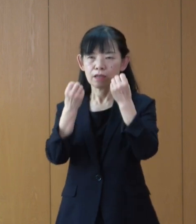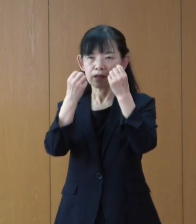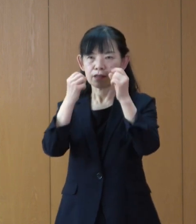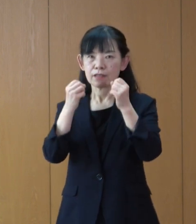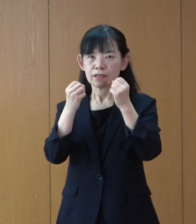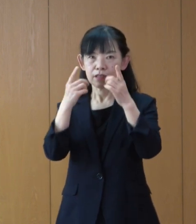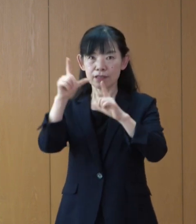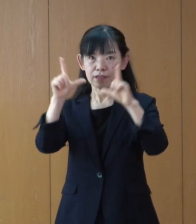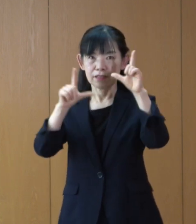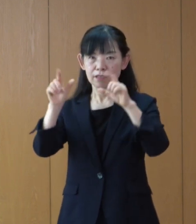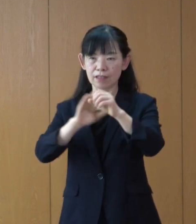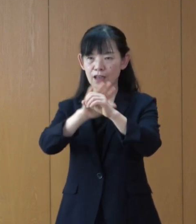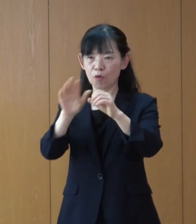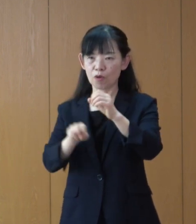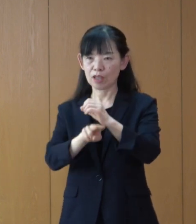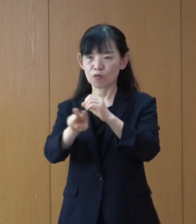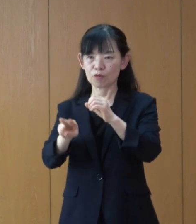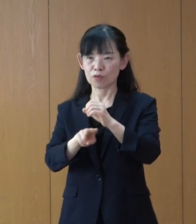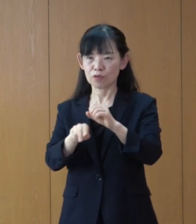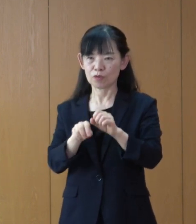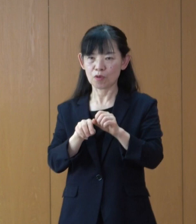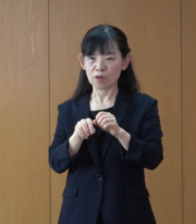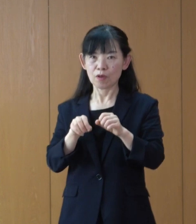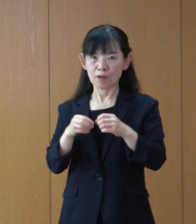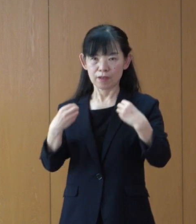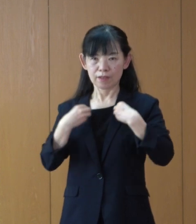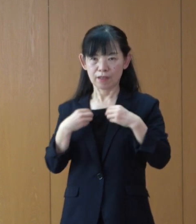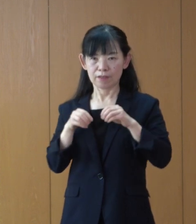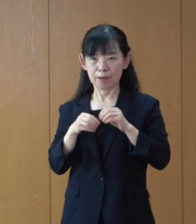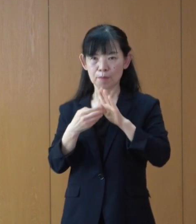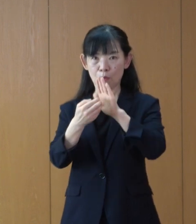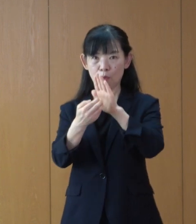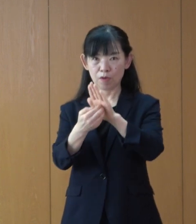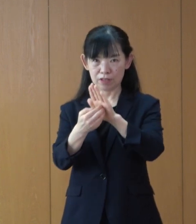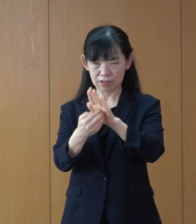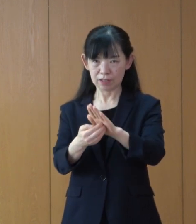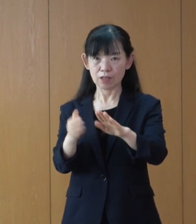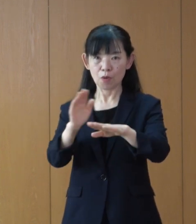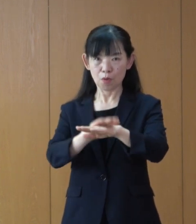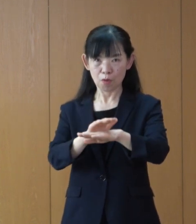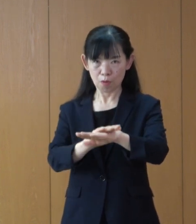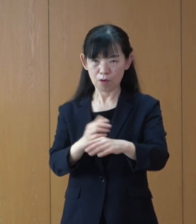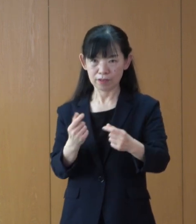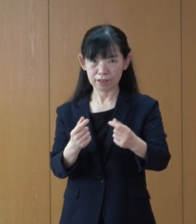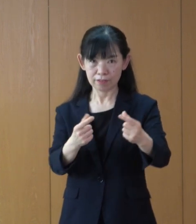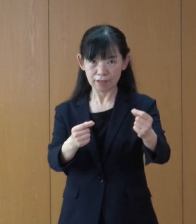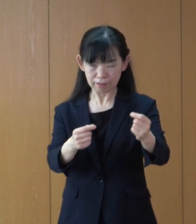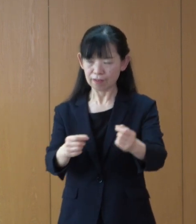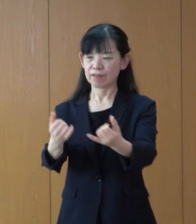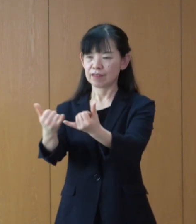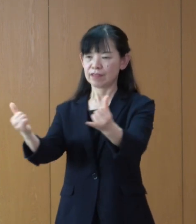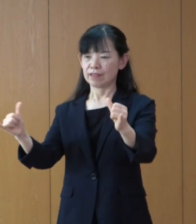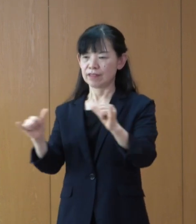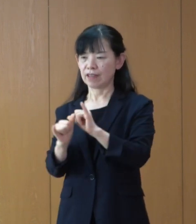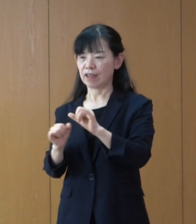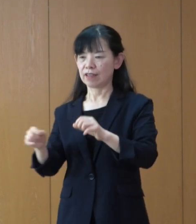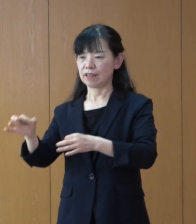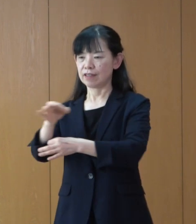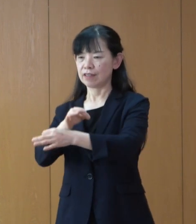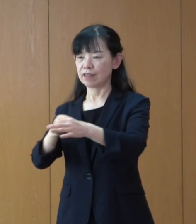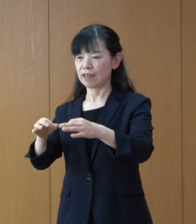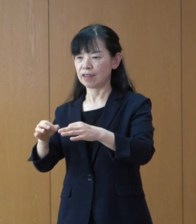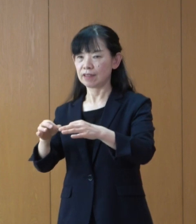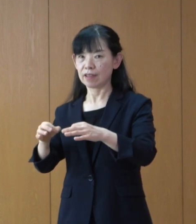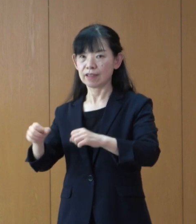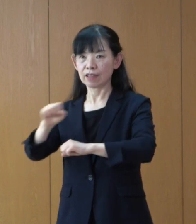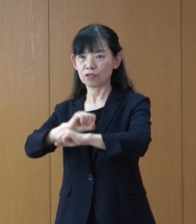ルスの感染拡大防止を基本としつつ社会経済活動の段階的な